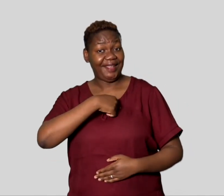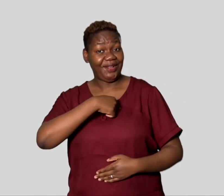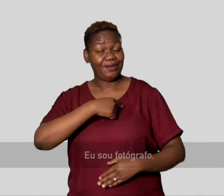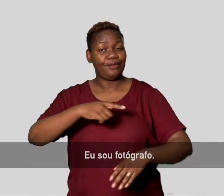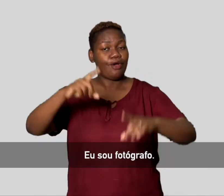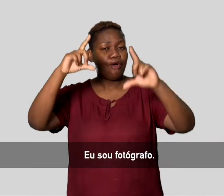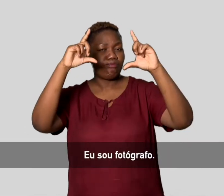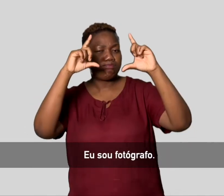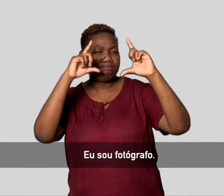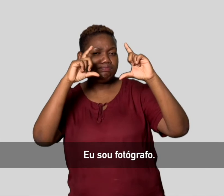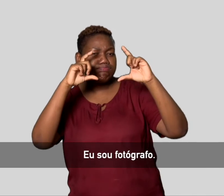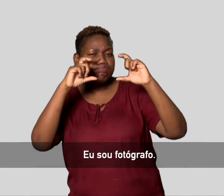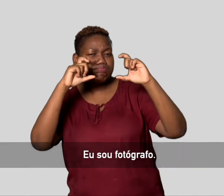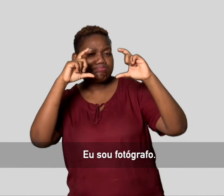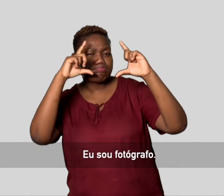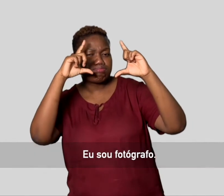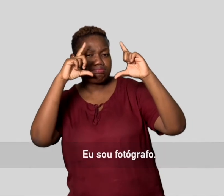Eu sou fotógrafo.